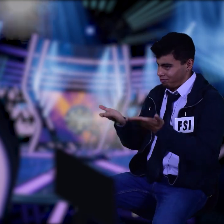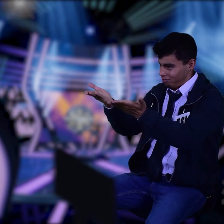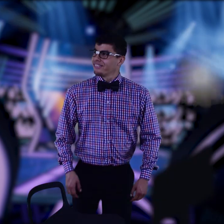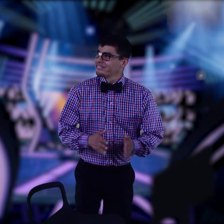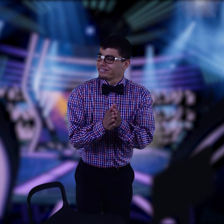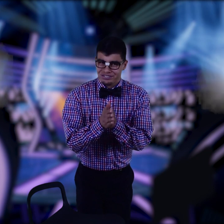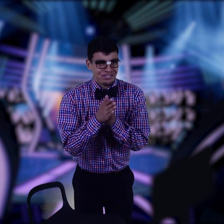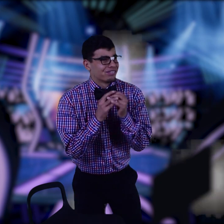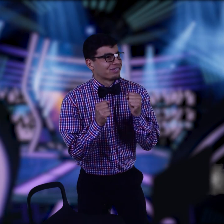Sigue.